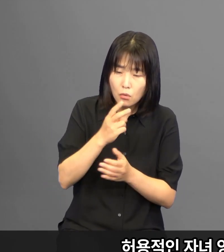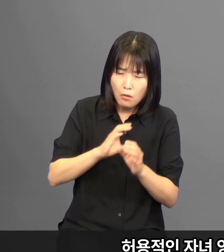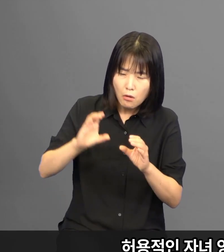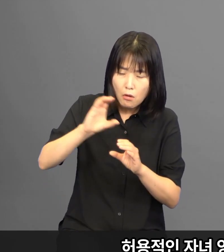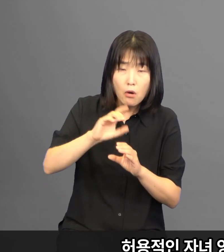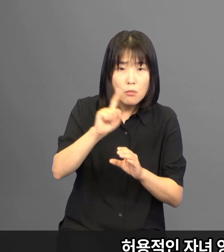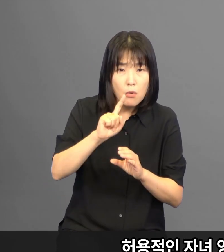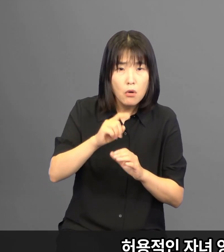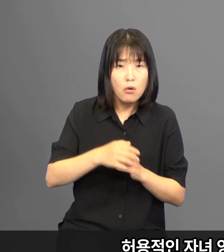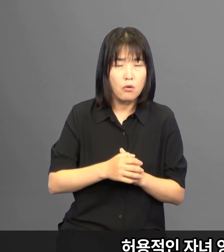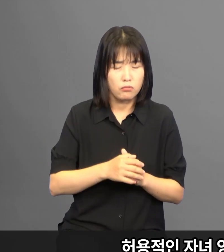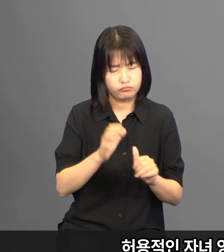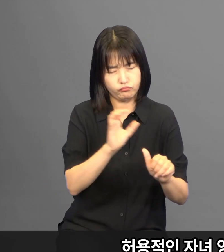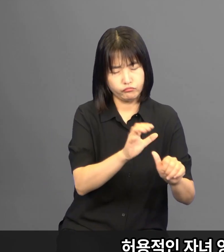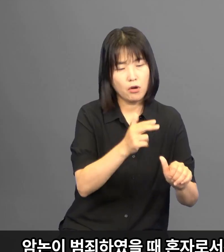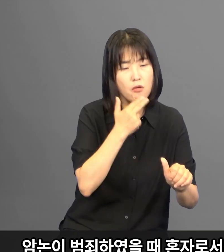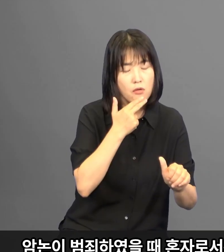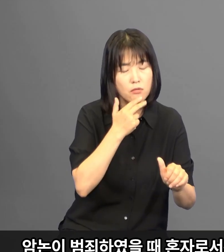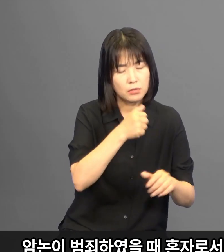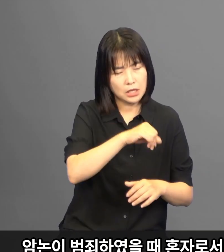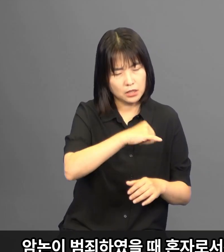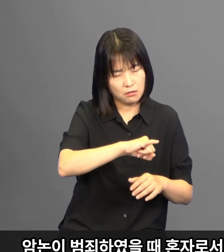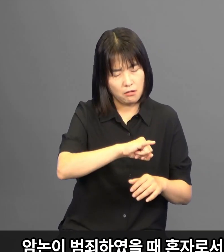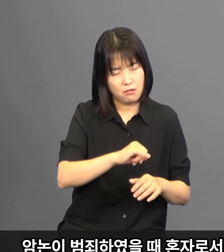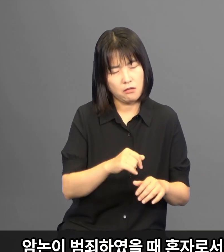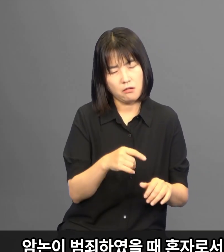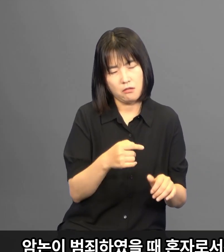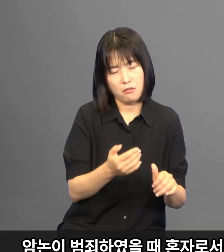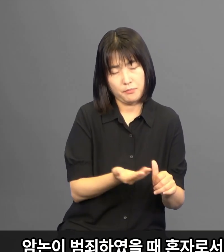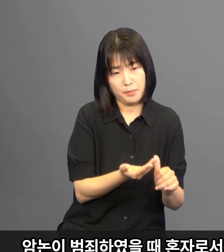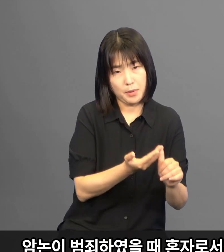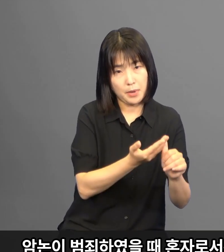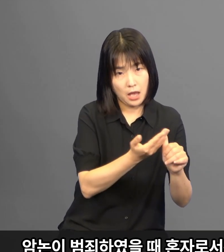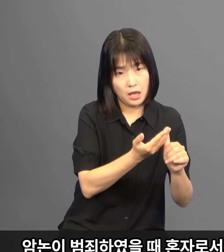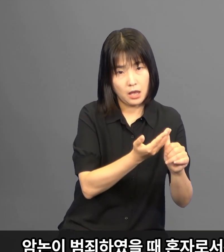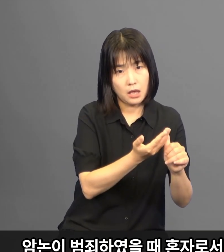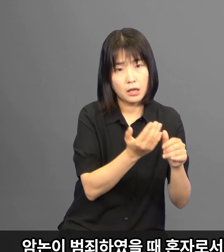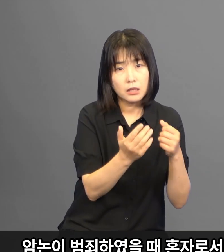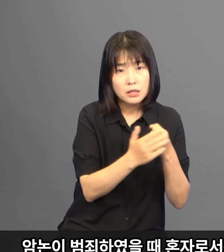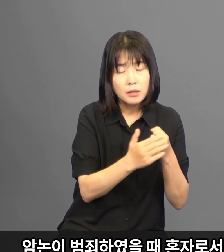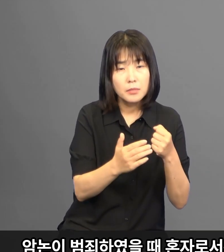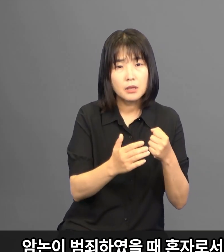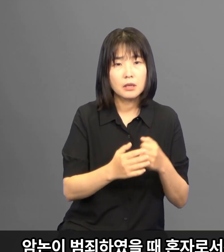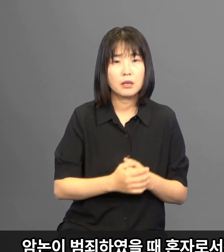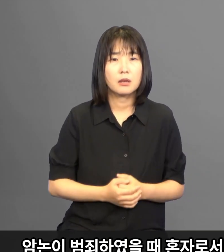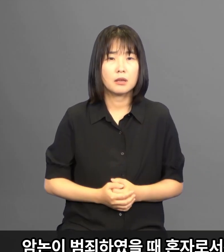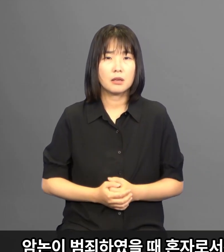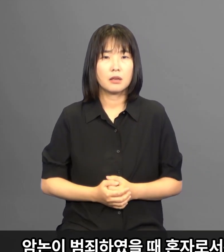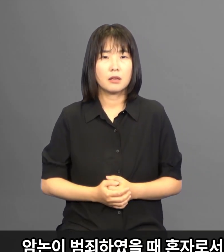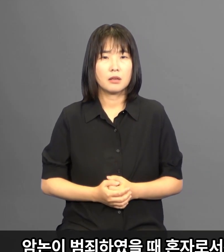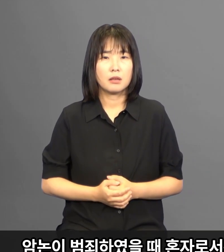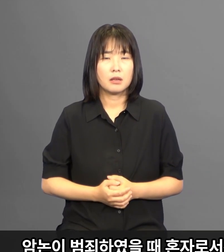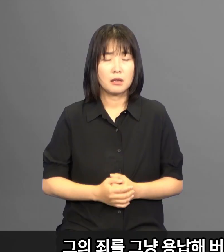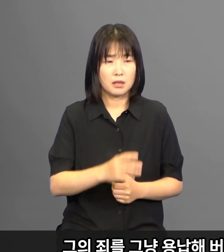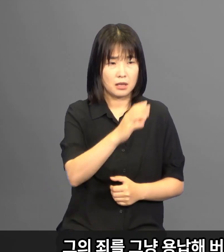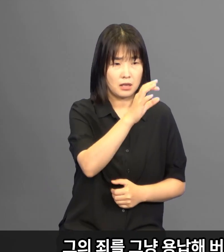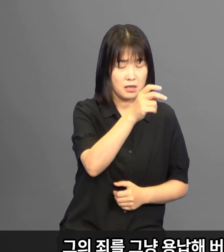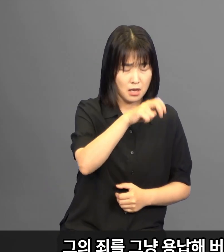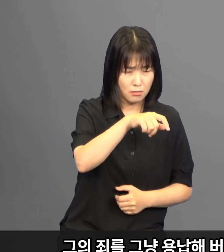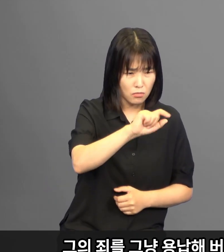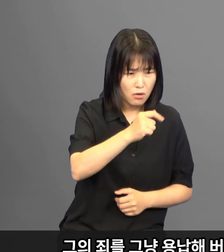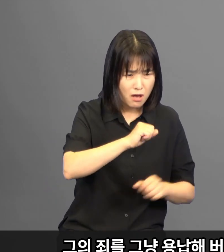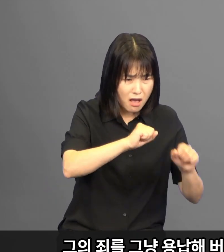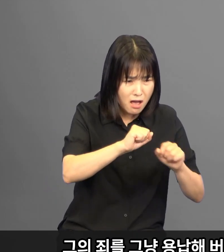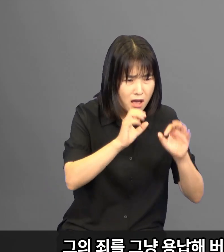자녀 양육의 방식이 더하여서 암논이 범죄하였을 때 혼자로서는 화를 냈지만 아무 말도 하지 못한 채 그의 죄를